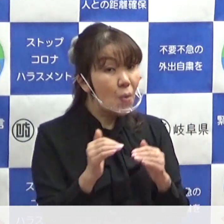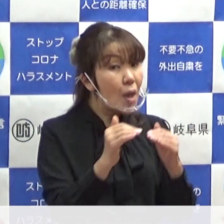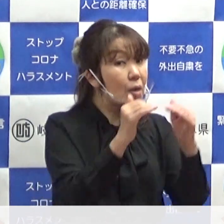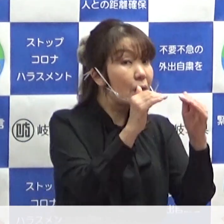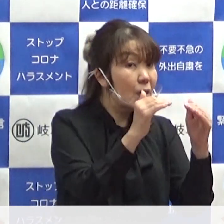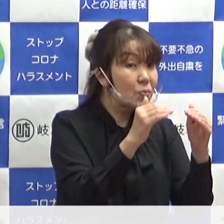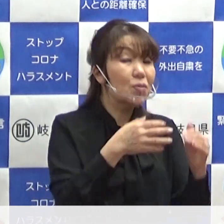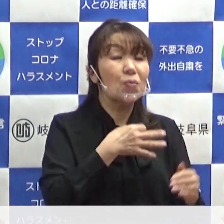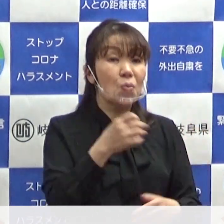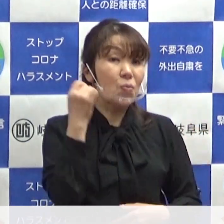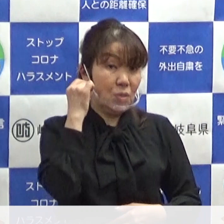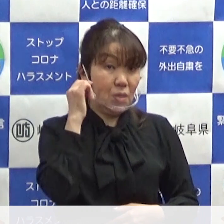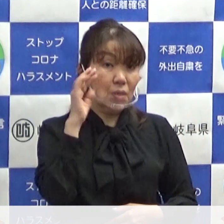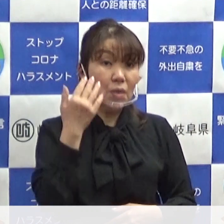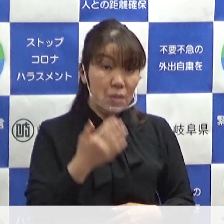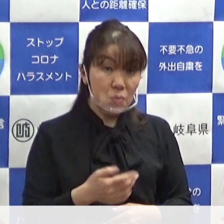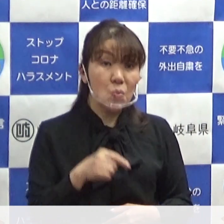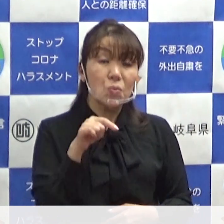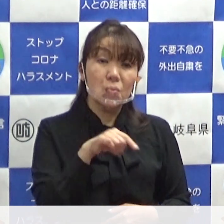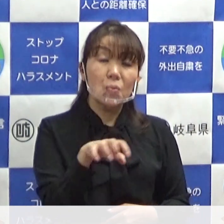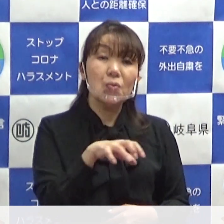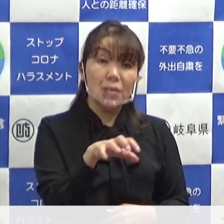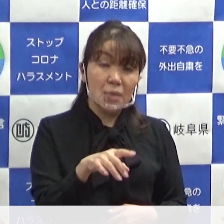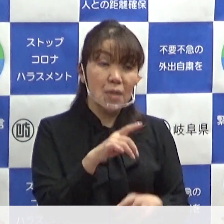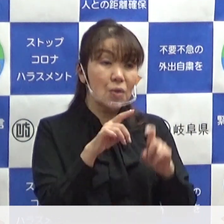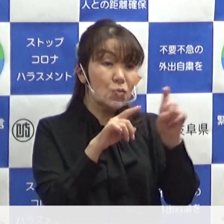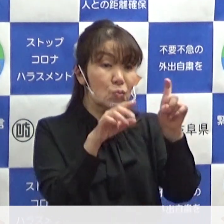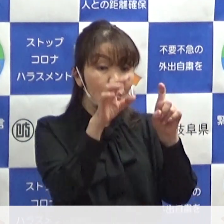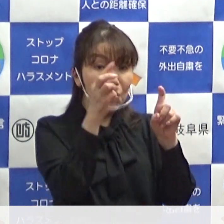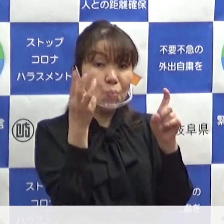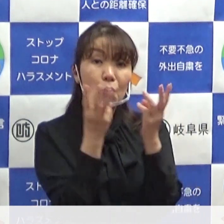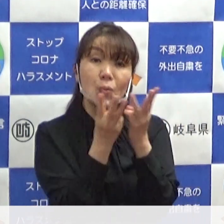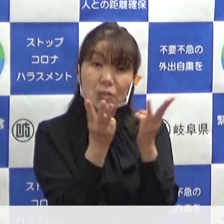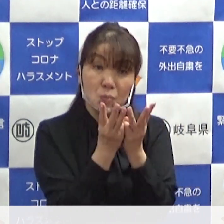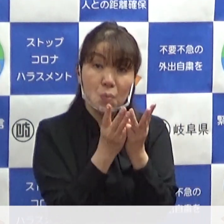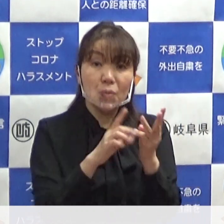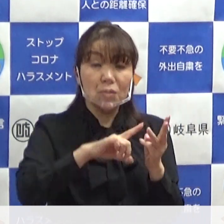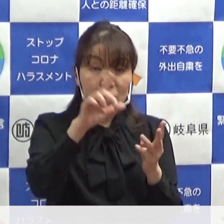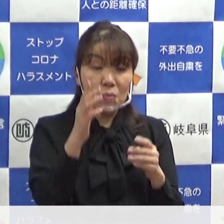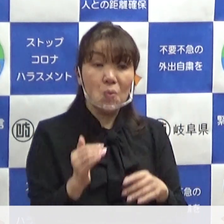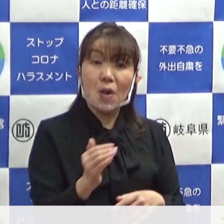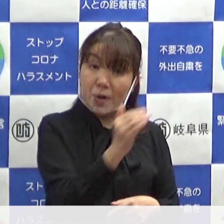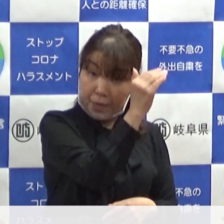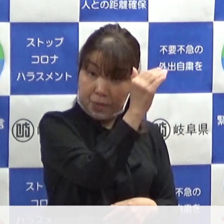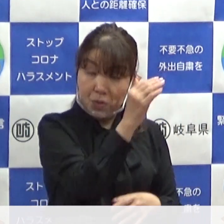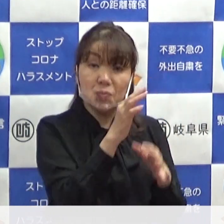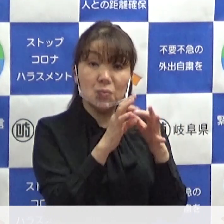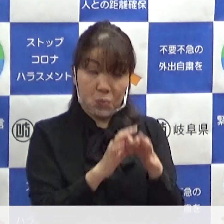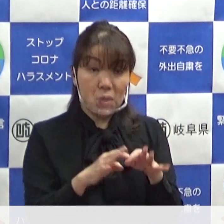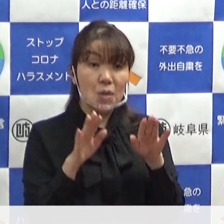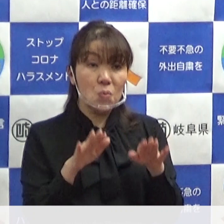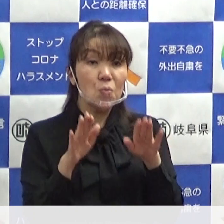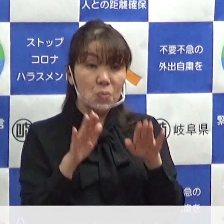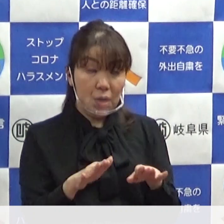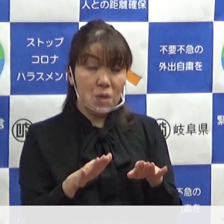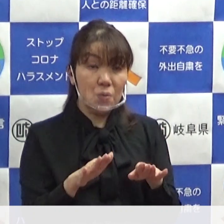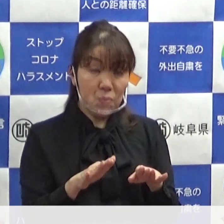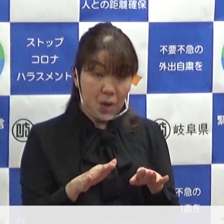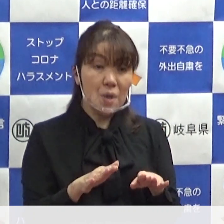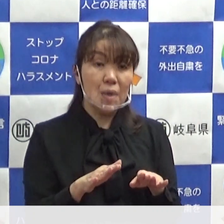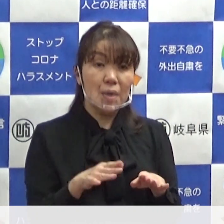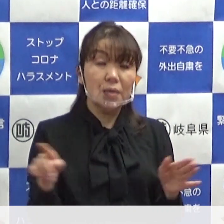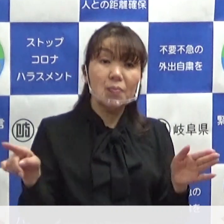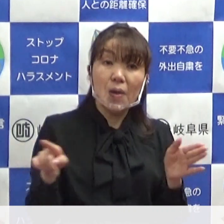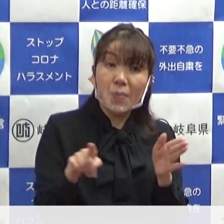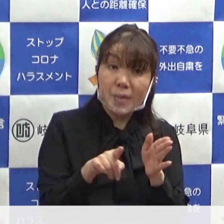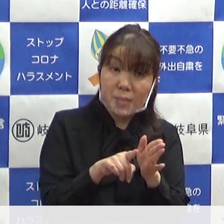という声も聞いておったんですが、まあ、それが10ポイント以上ですね、上がったわけでありますので、まあ、今回それだけこれ